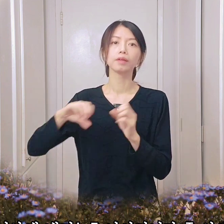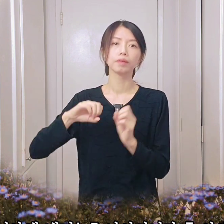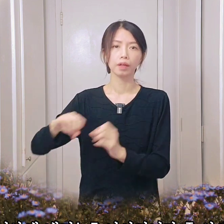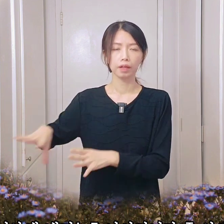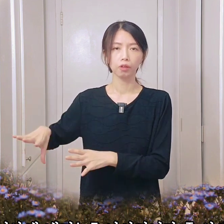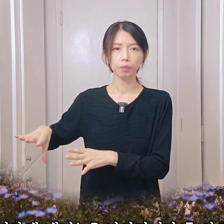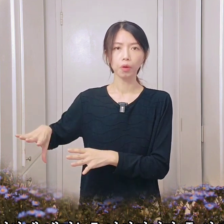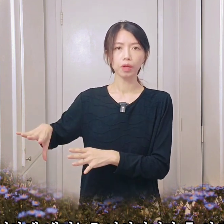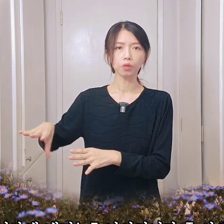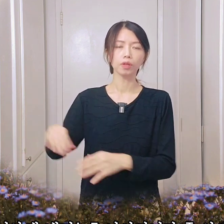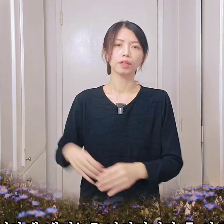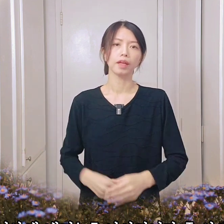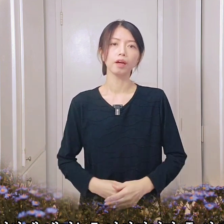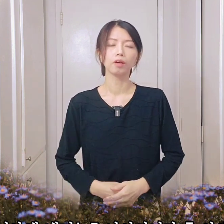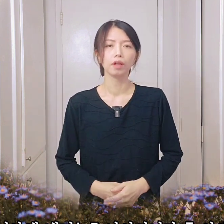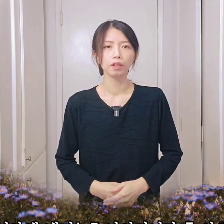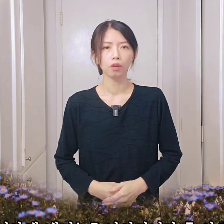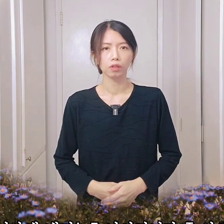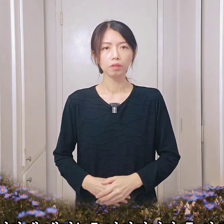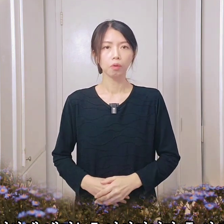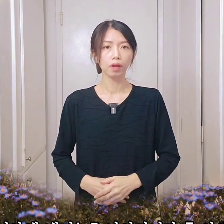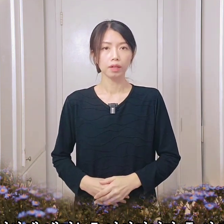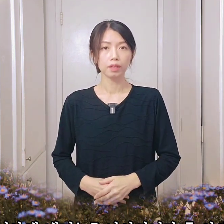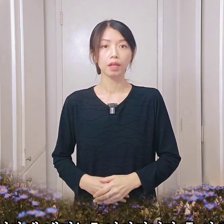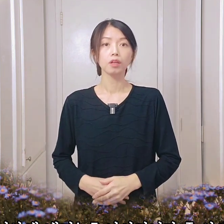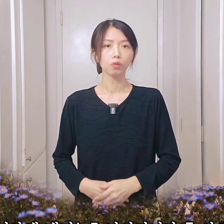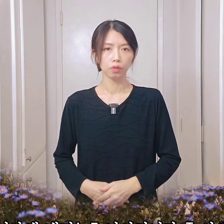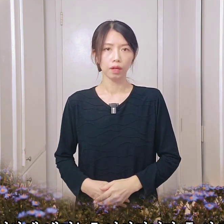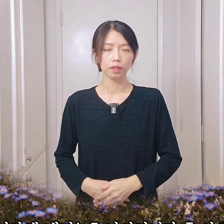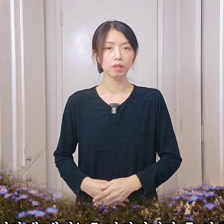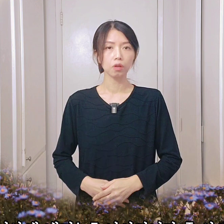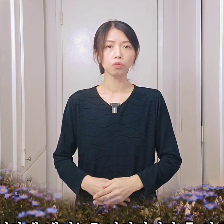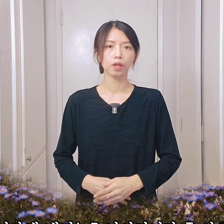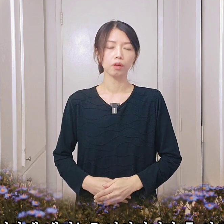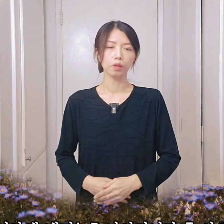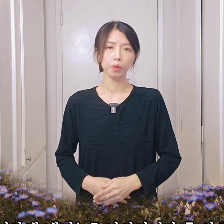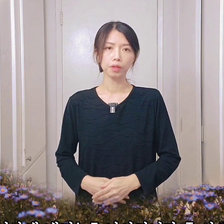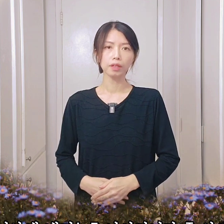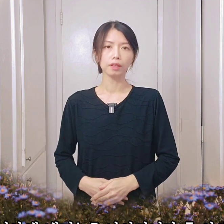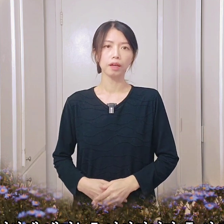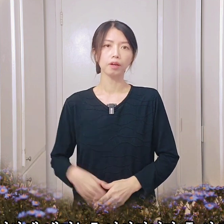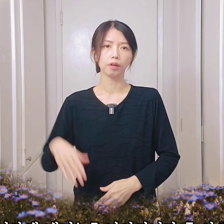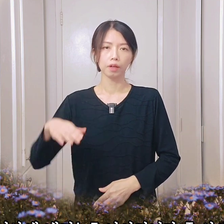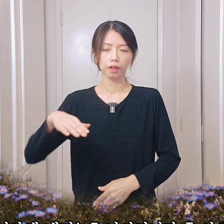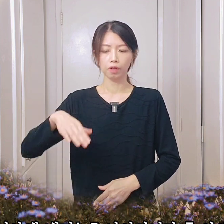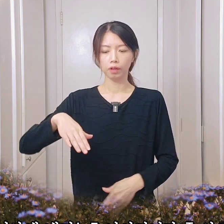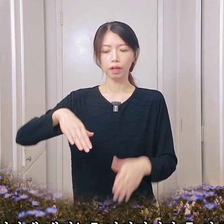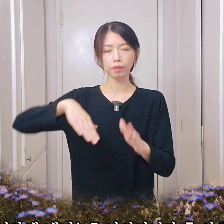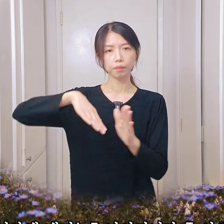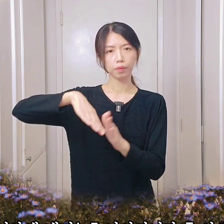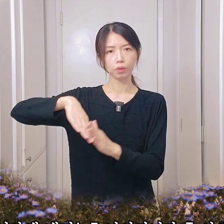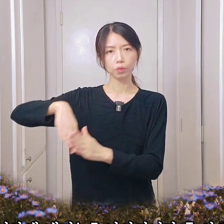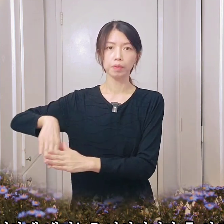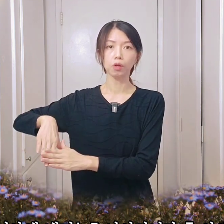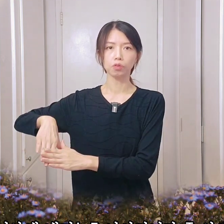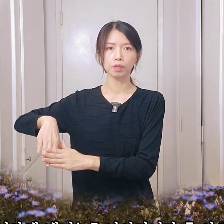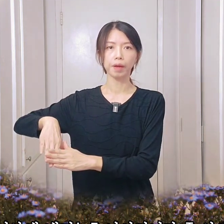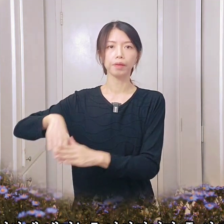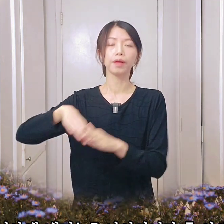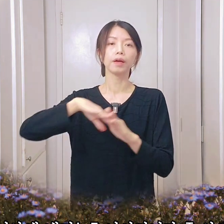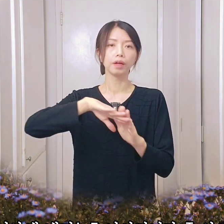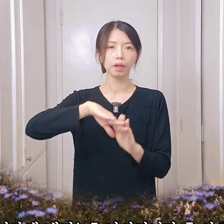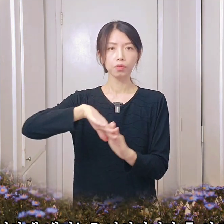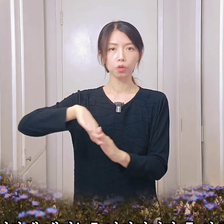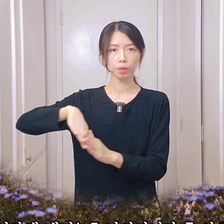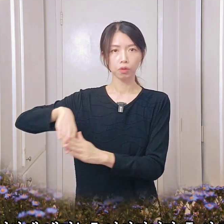됩니다. 이렇게 표현하셔도 되는데요. 저는 뭔가를 제껴두다, 제쳐두다 이렇게 표현을 했는데요. 이렇게